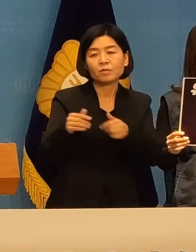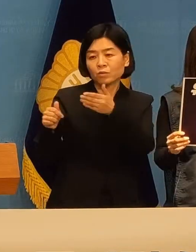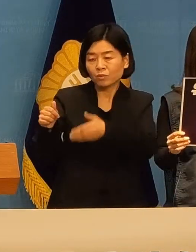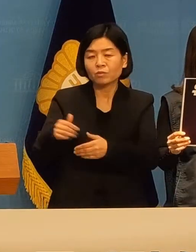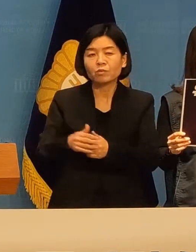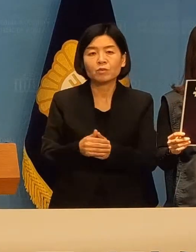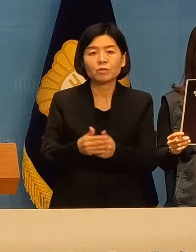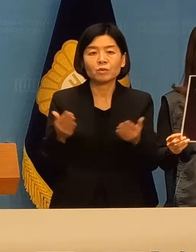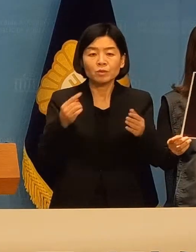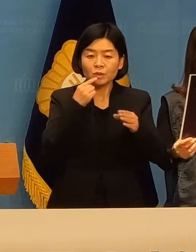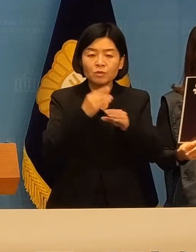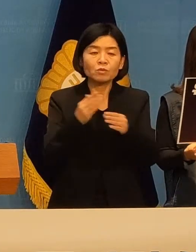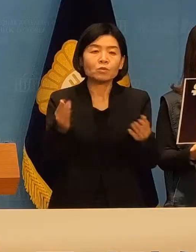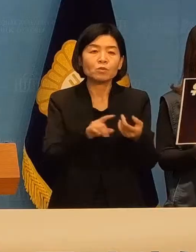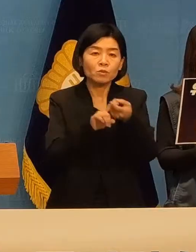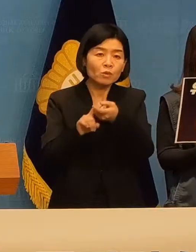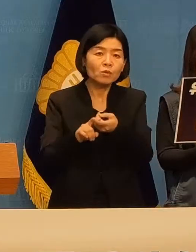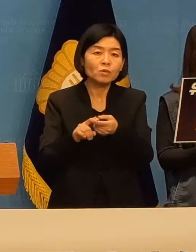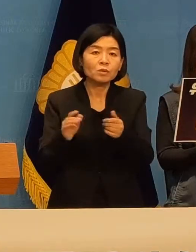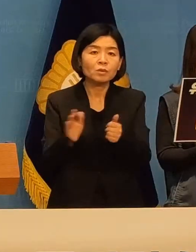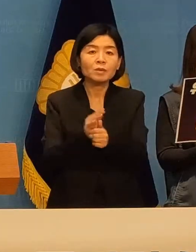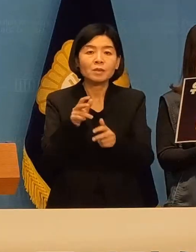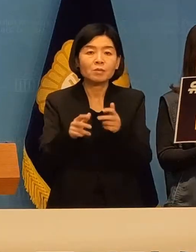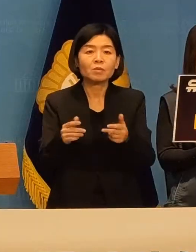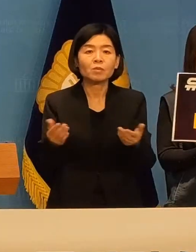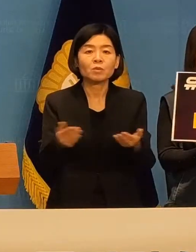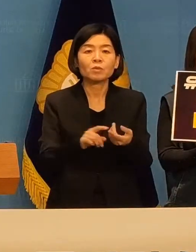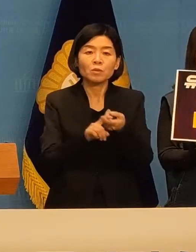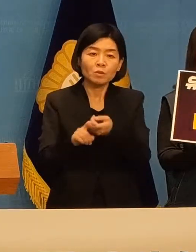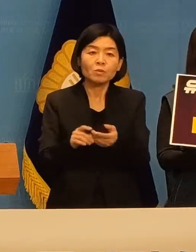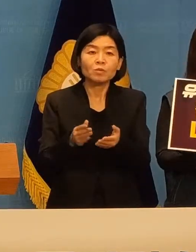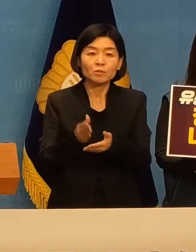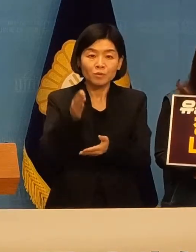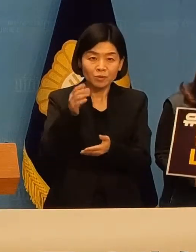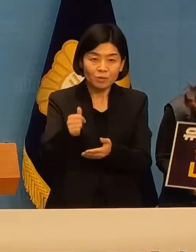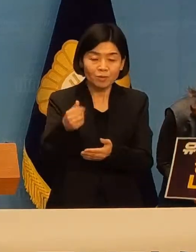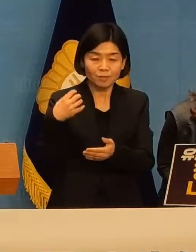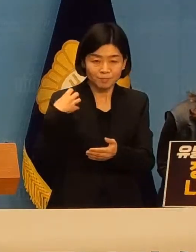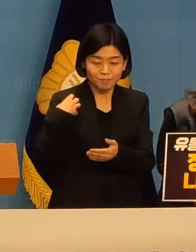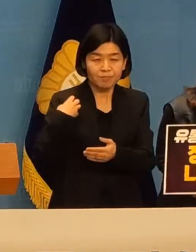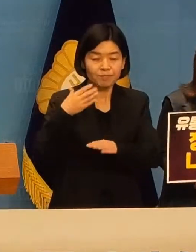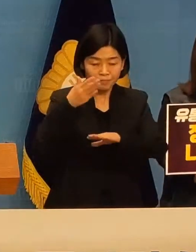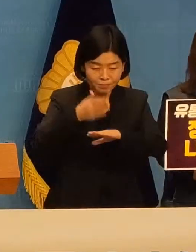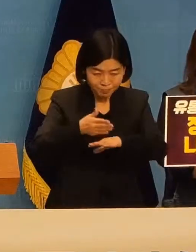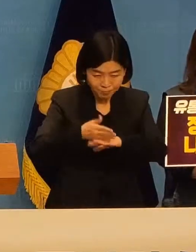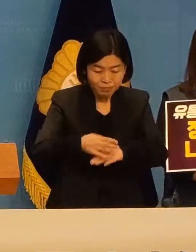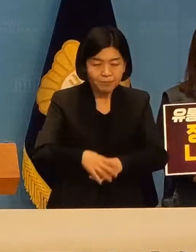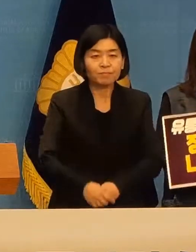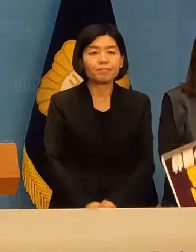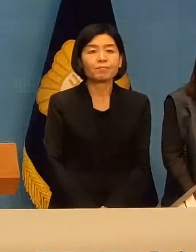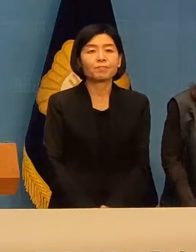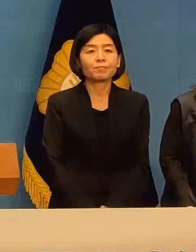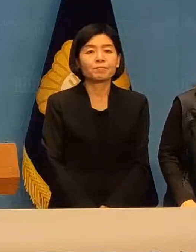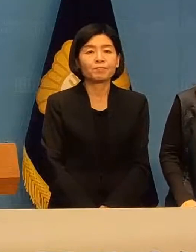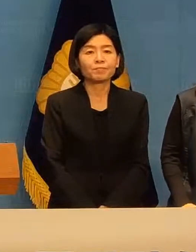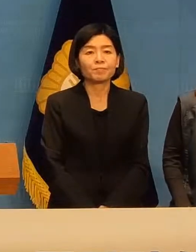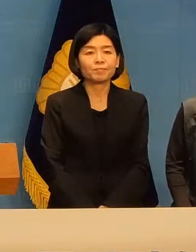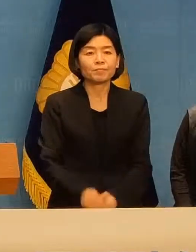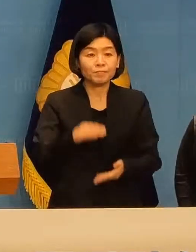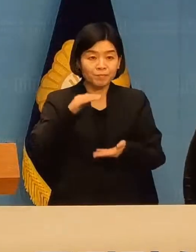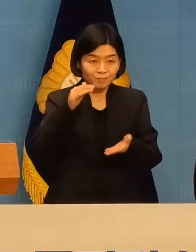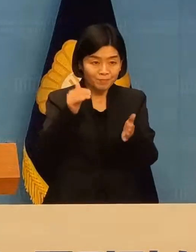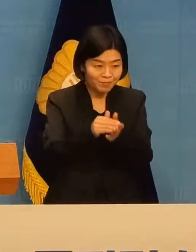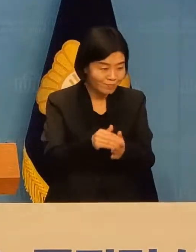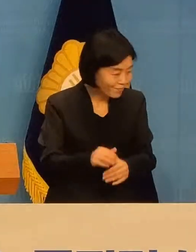민주노총 전국서비스산업노동조합연맹 유통문과 감사합니다. 기자회견 마무리하겠습니다.